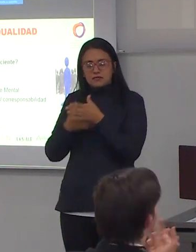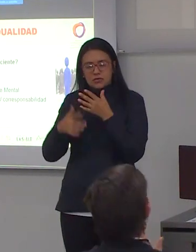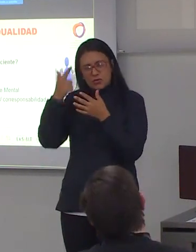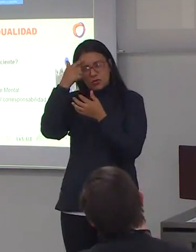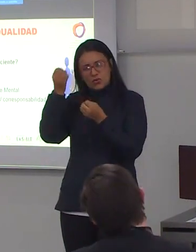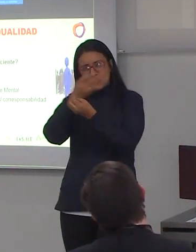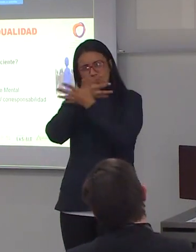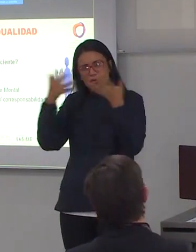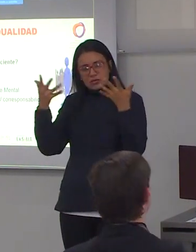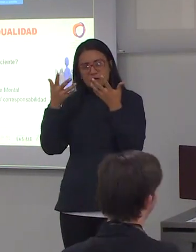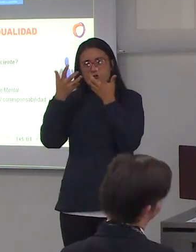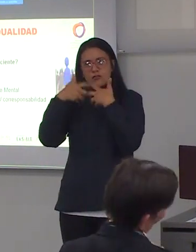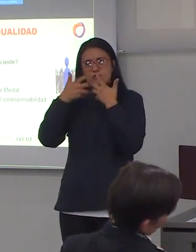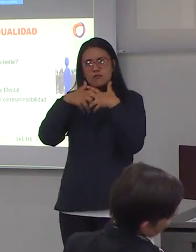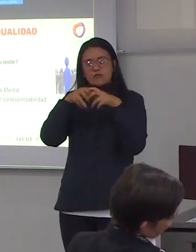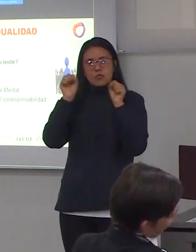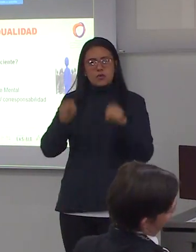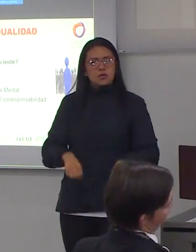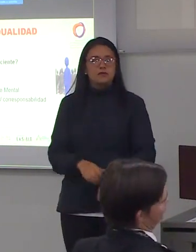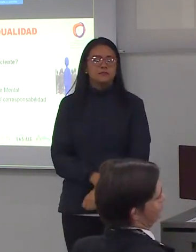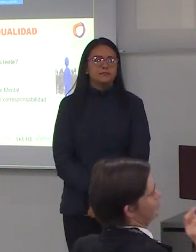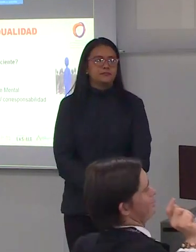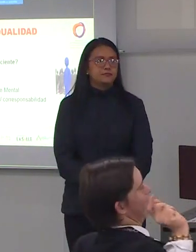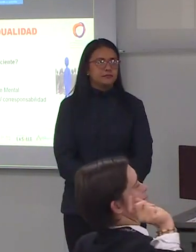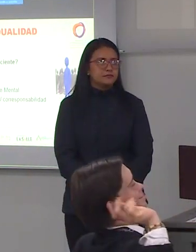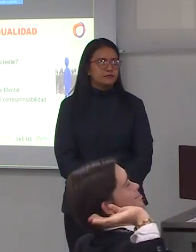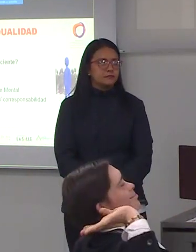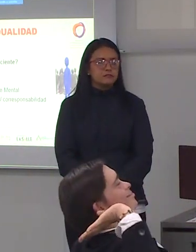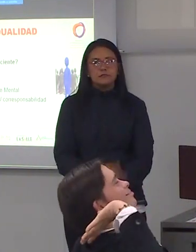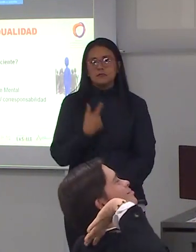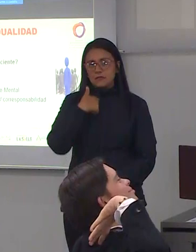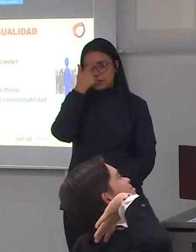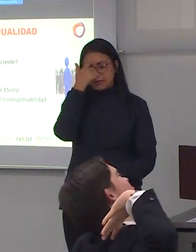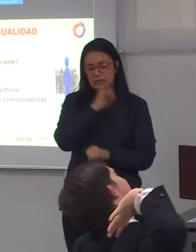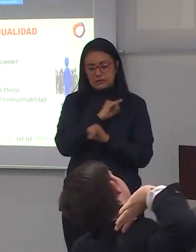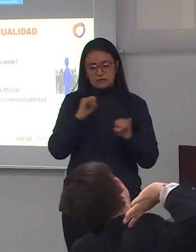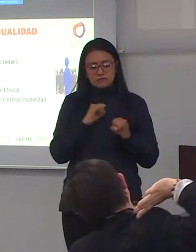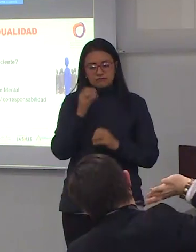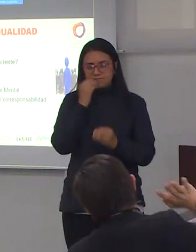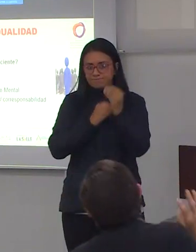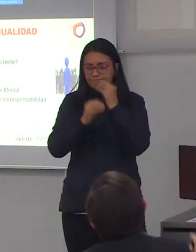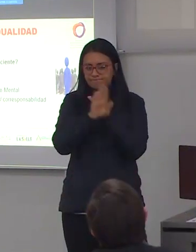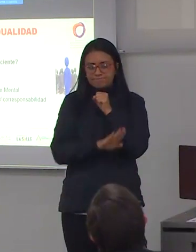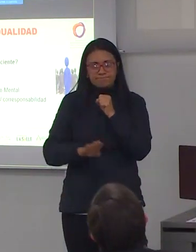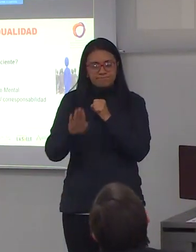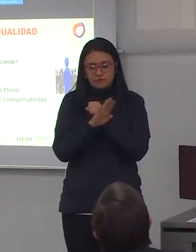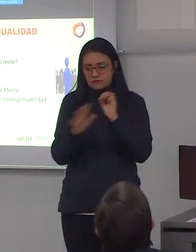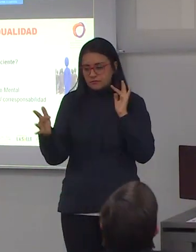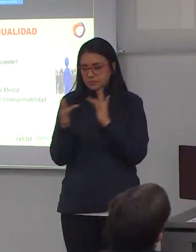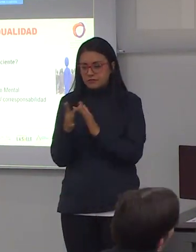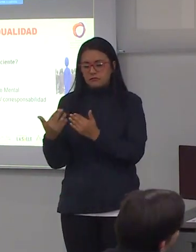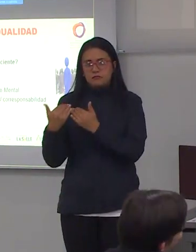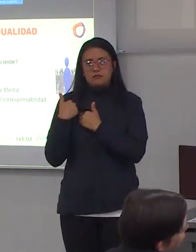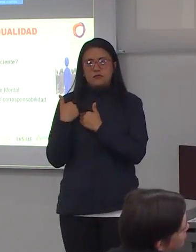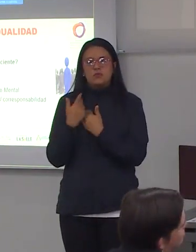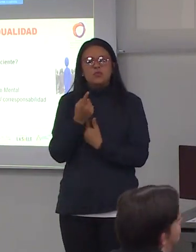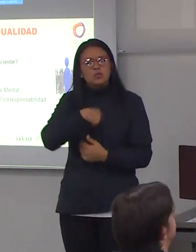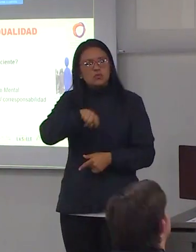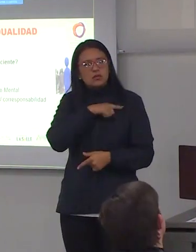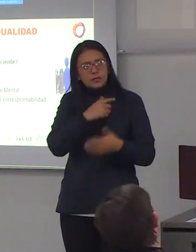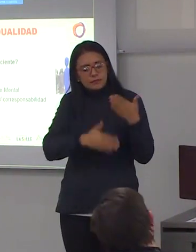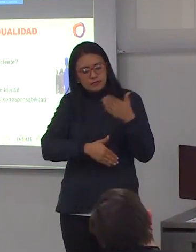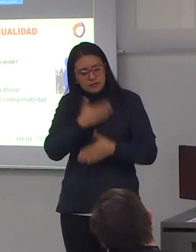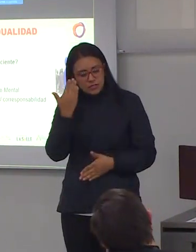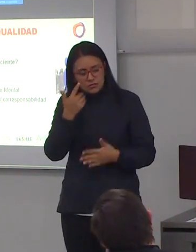tantas cosas y podemos seguir funcionando límites individuales y un elemento básico la corresponsabilidad ¿cómo empezamos a